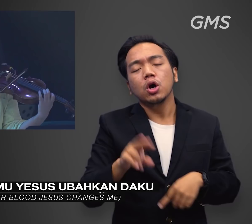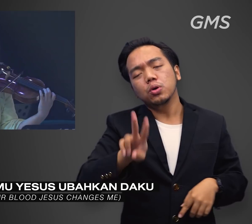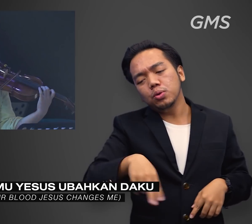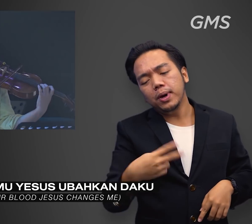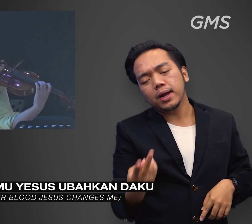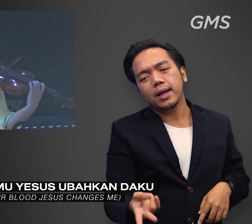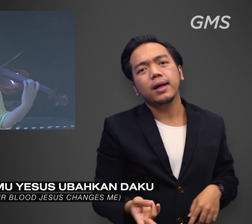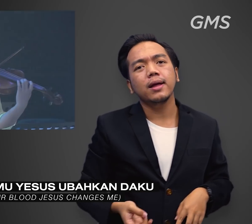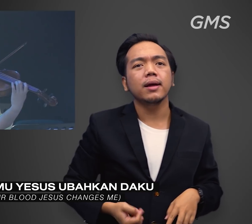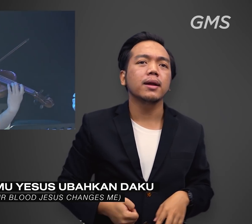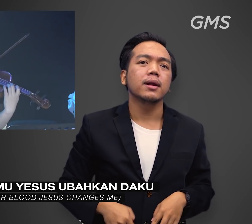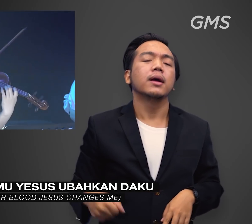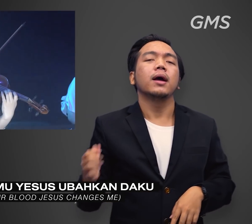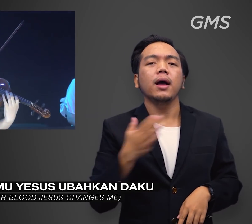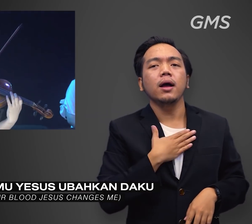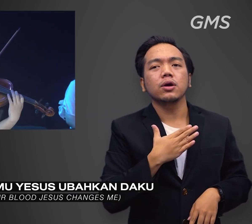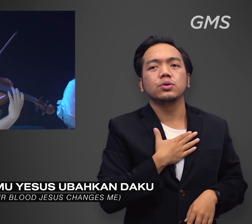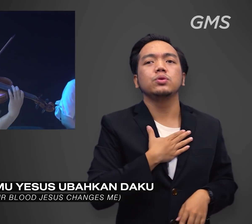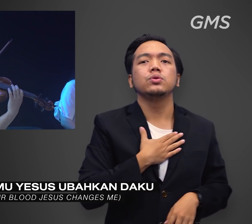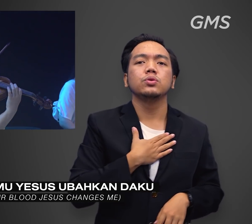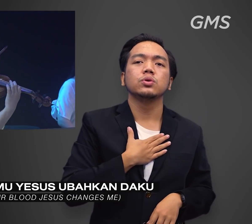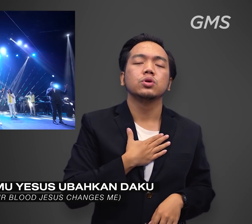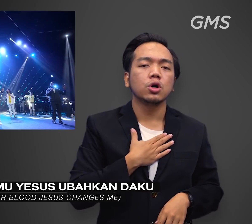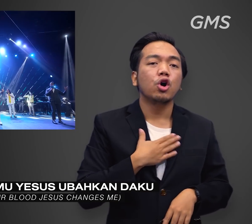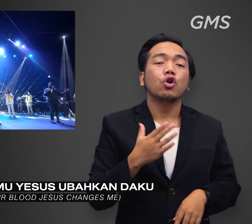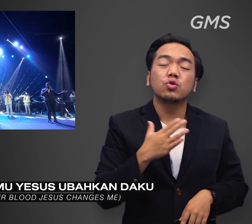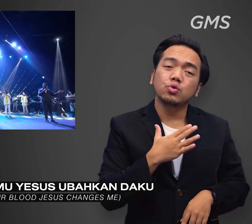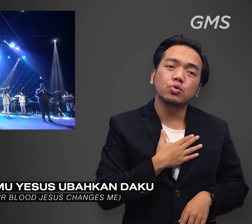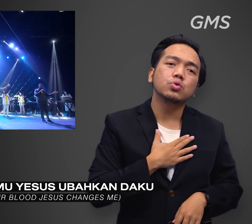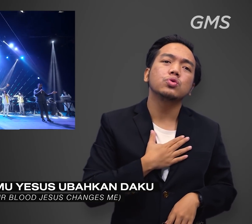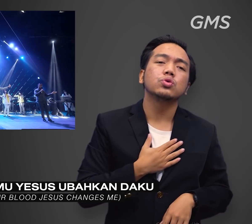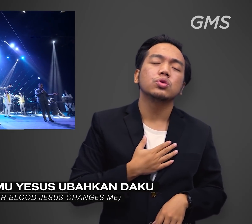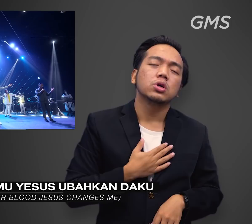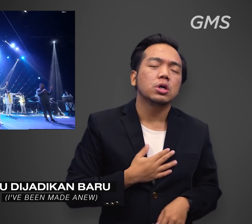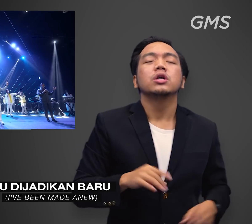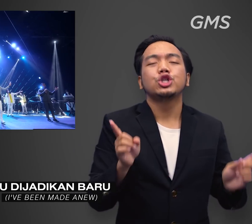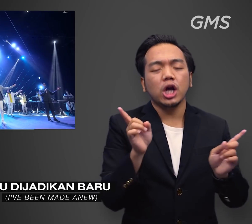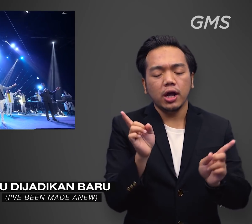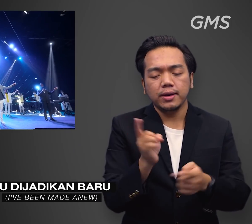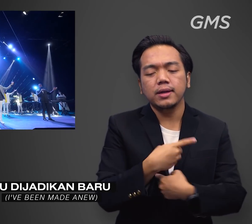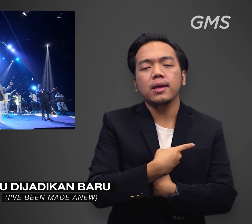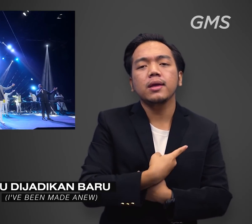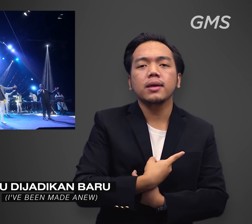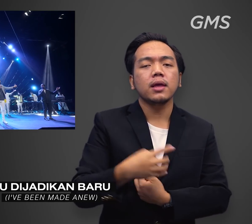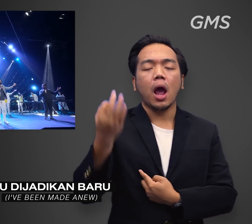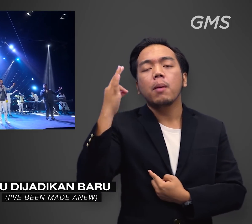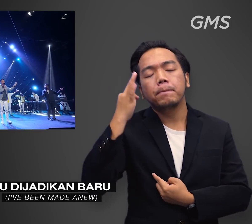darah-Mu Yesus ubahkan aku, ku